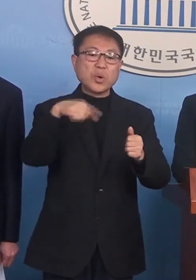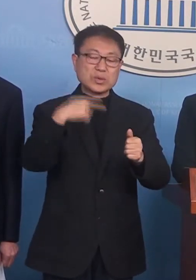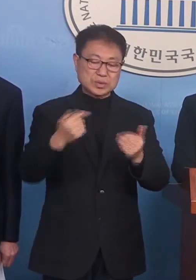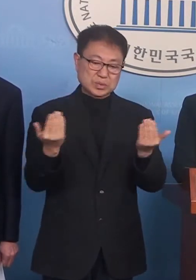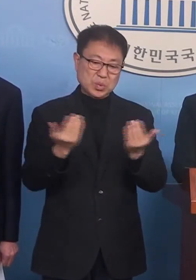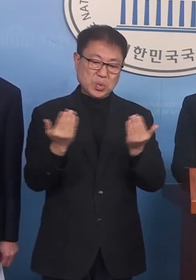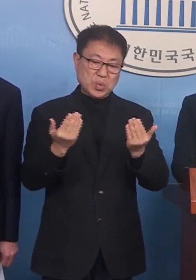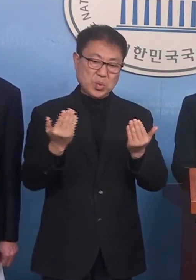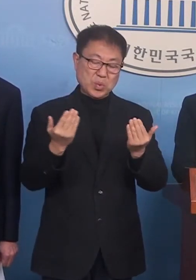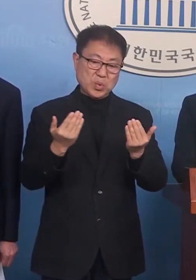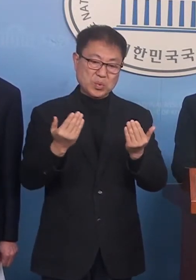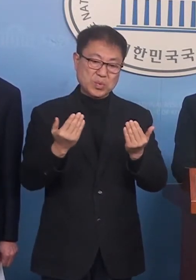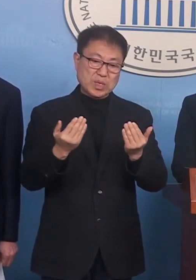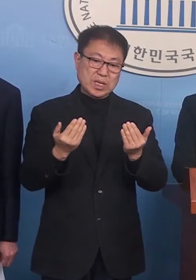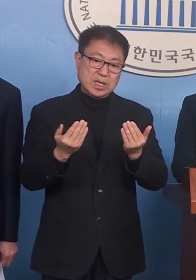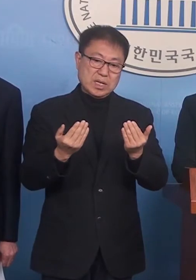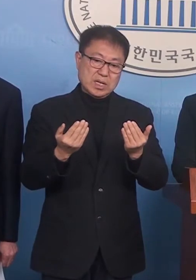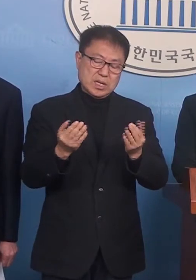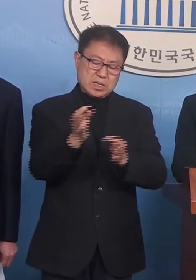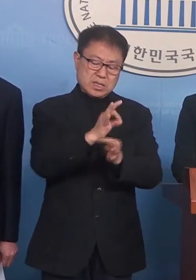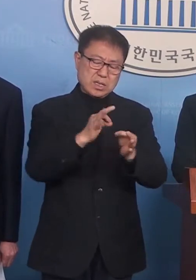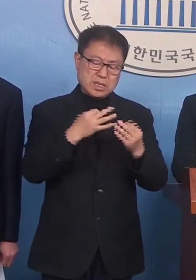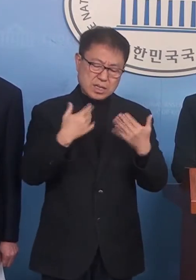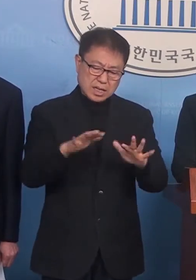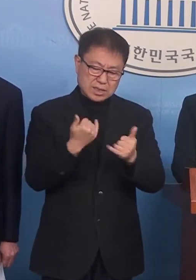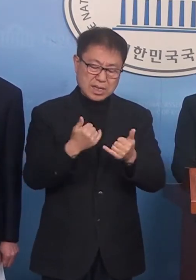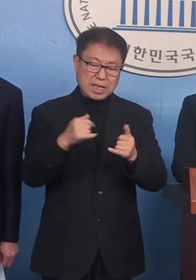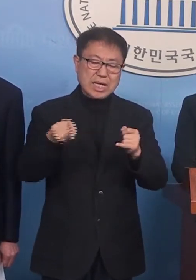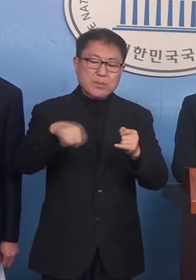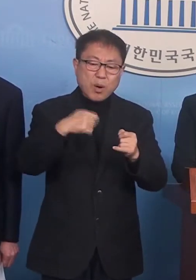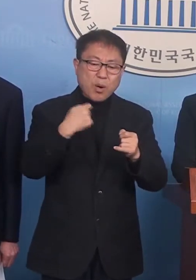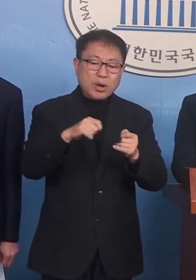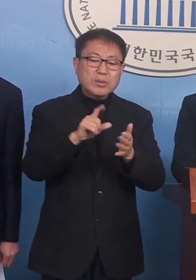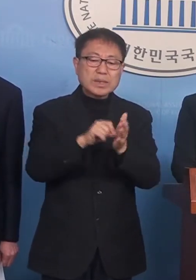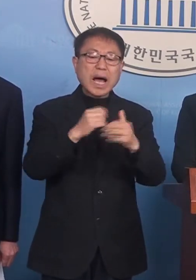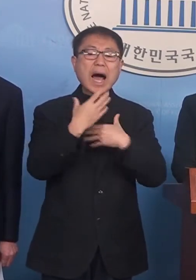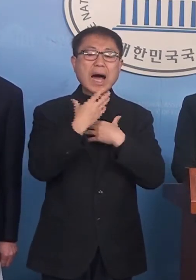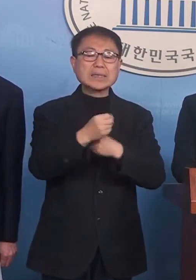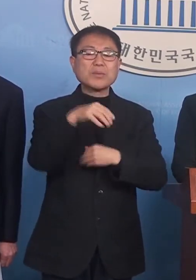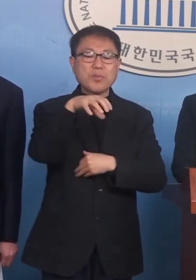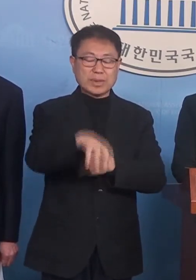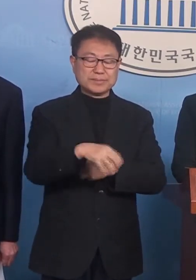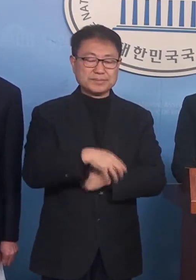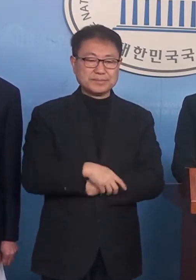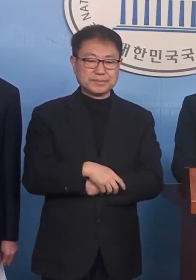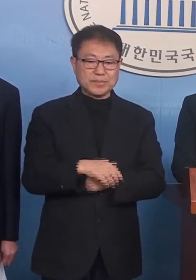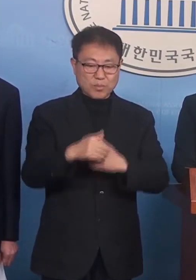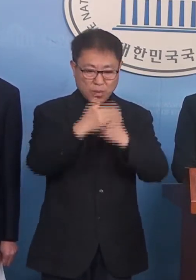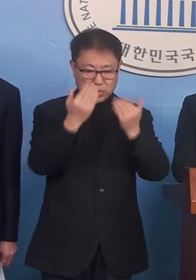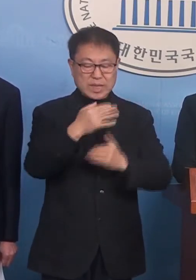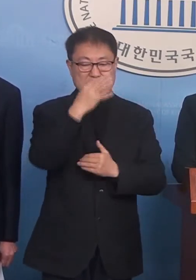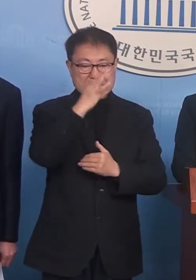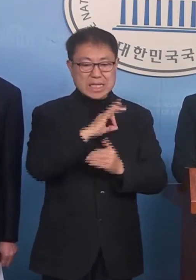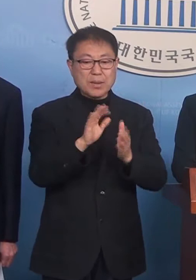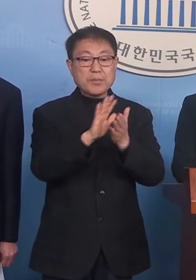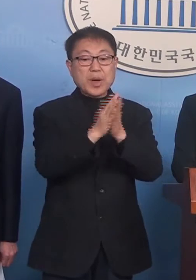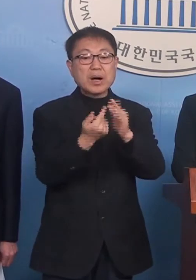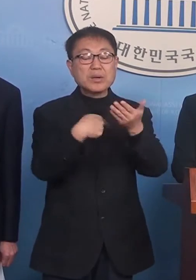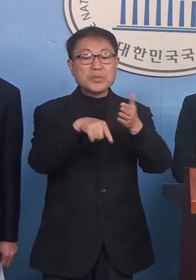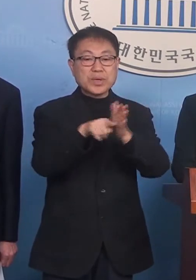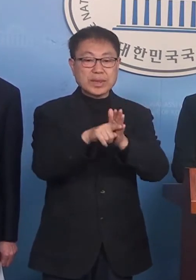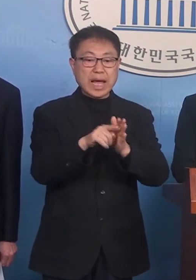노동, 그리고 경제적 약자들의 먹거리와 사회 안전망입니다. 따뜻한 혁신, 모두에게 이로운 변화를